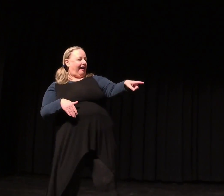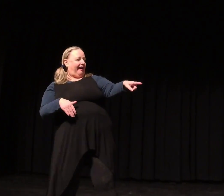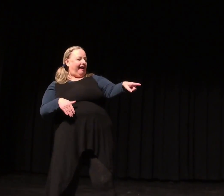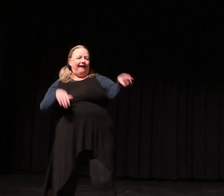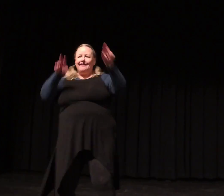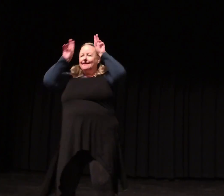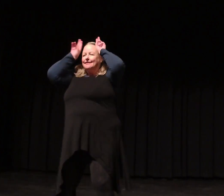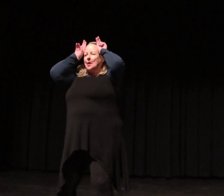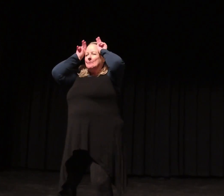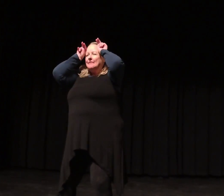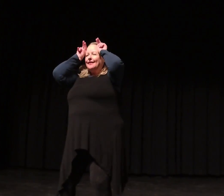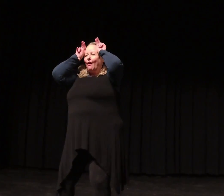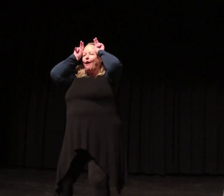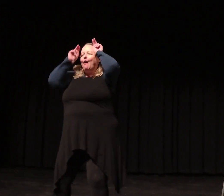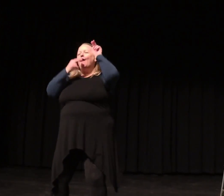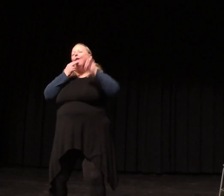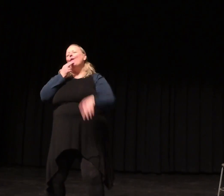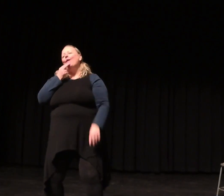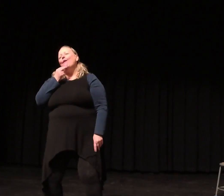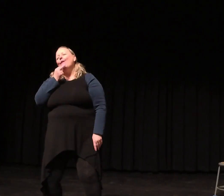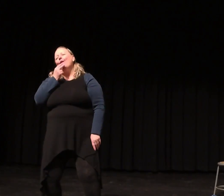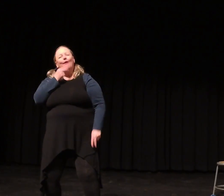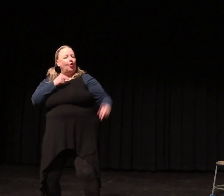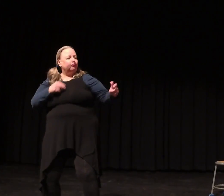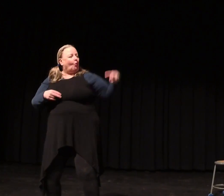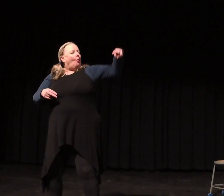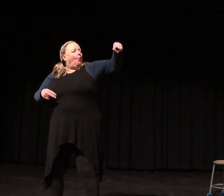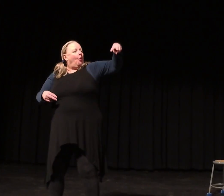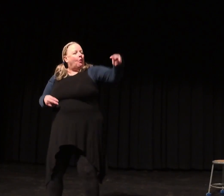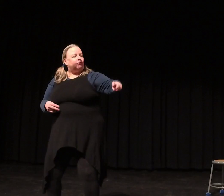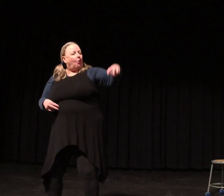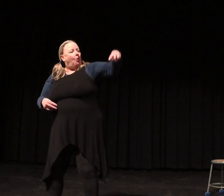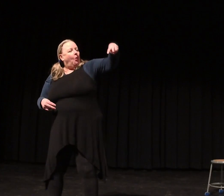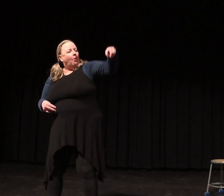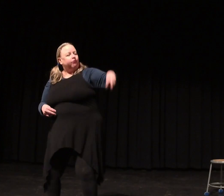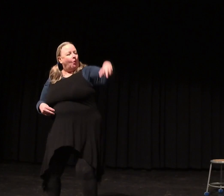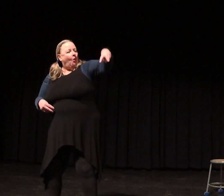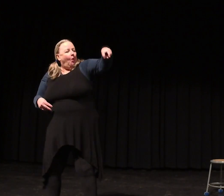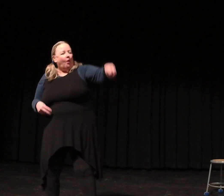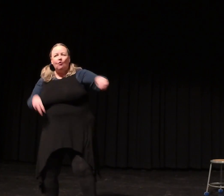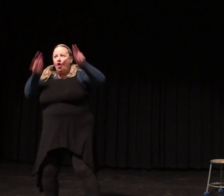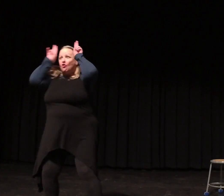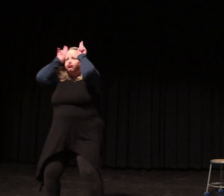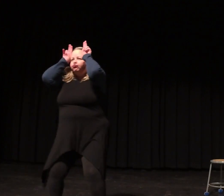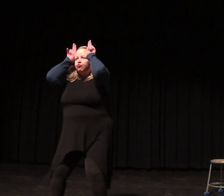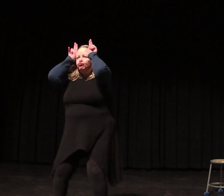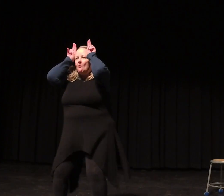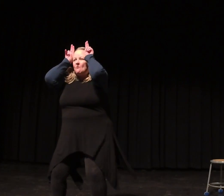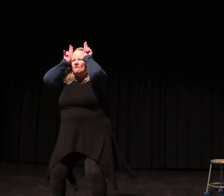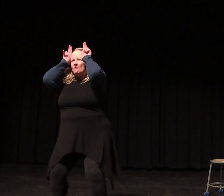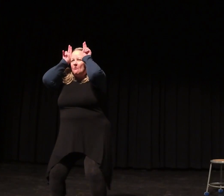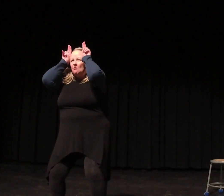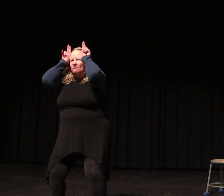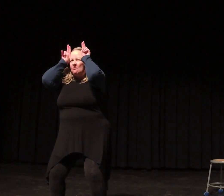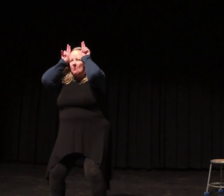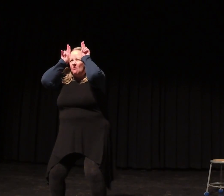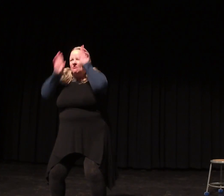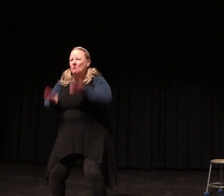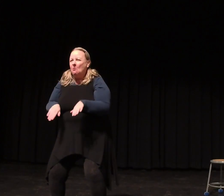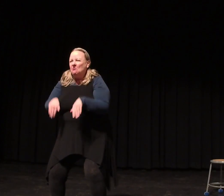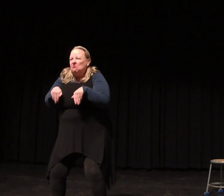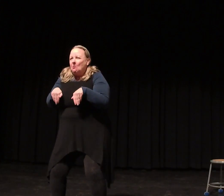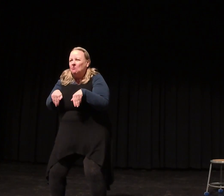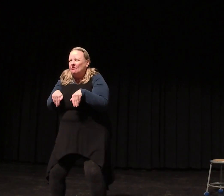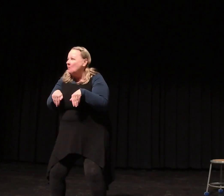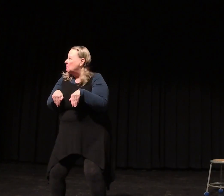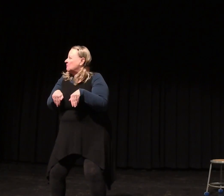forêt. Ah, ça, un petit lapin mignon, un petit lapin qui saute. Ah, ses oreilles,